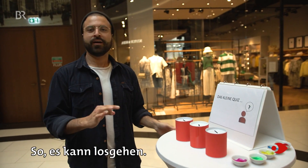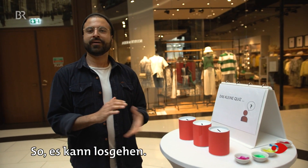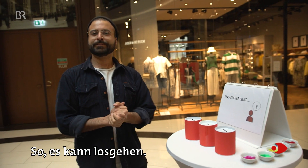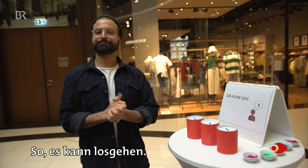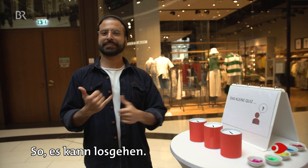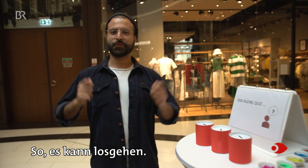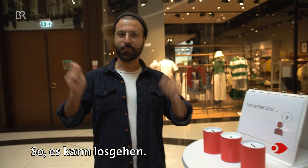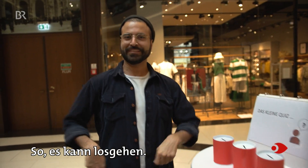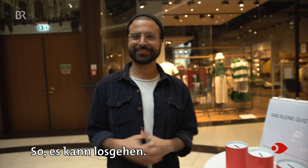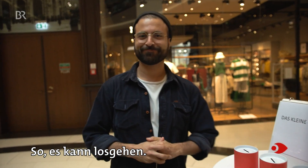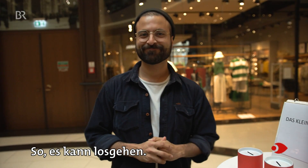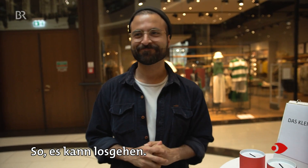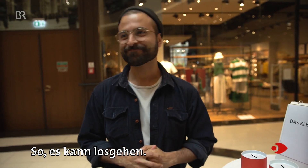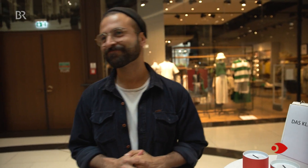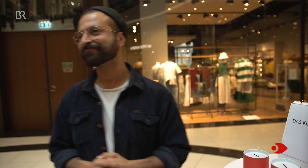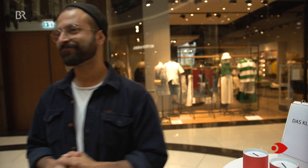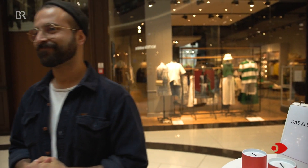So, es kann losgehen.